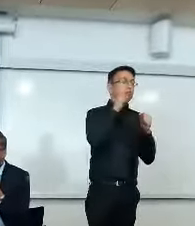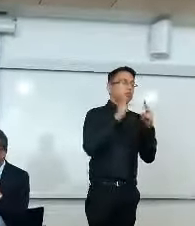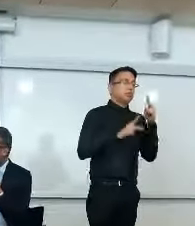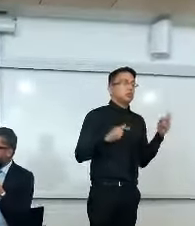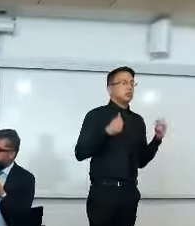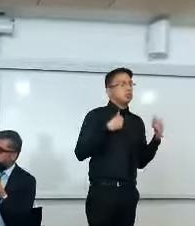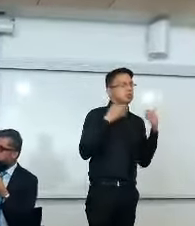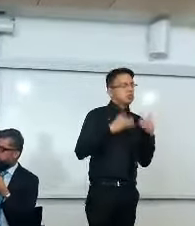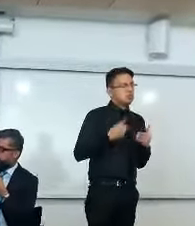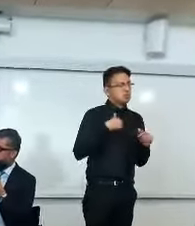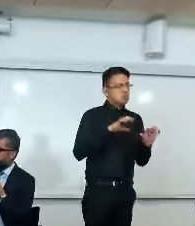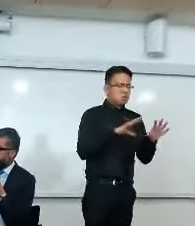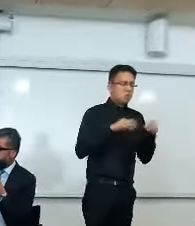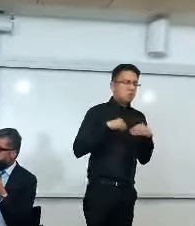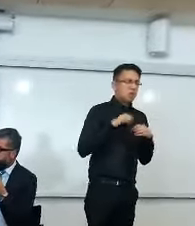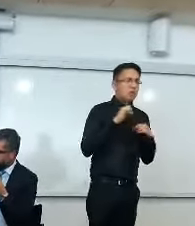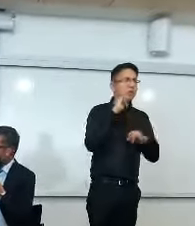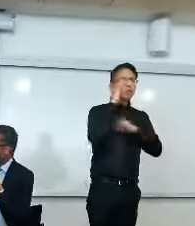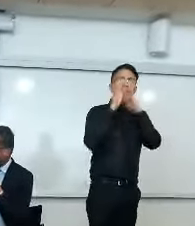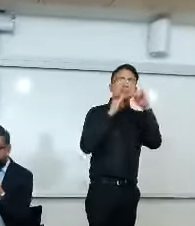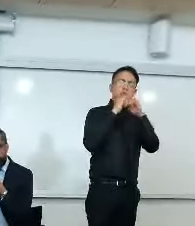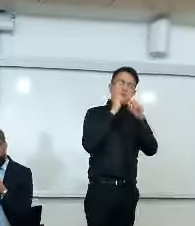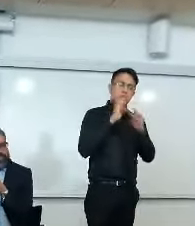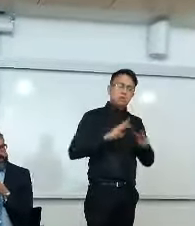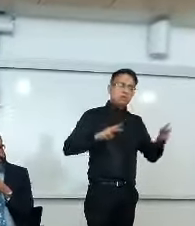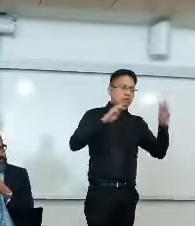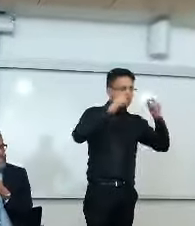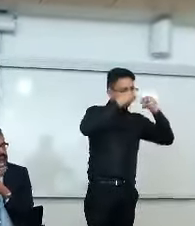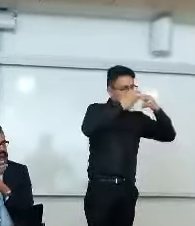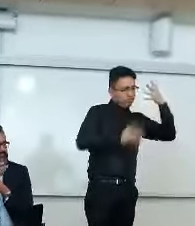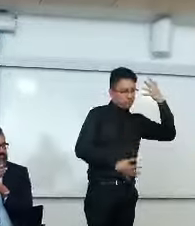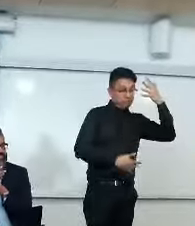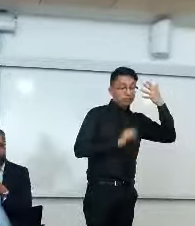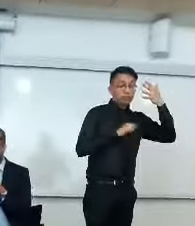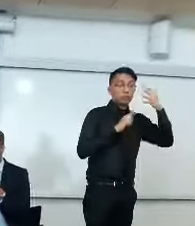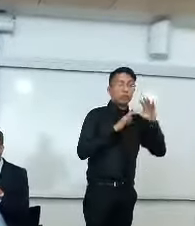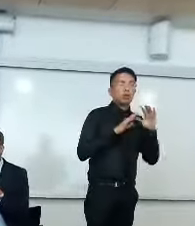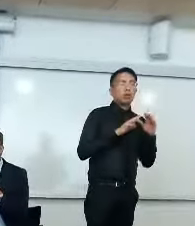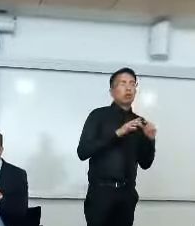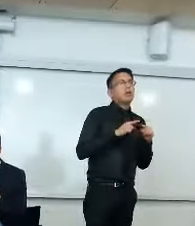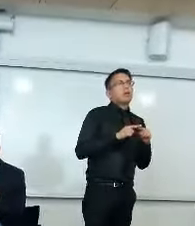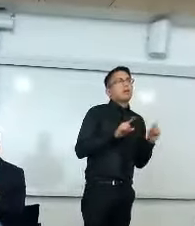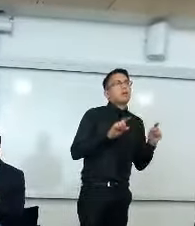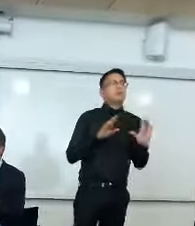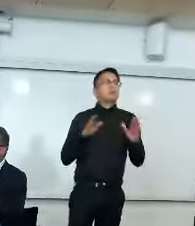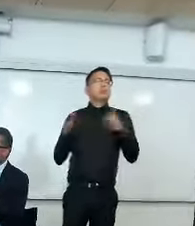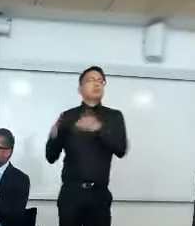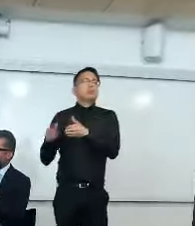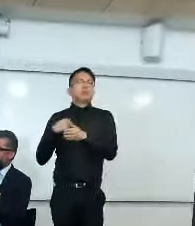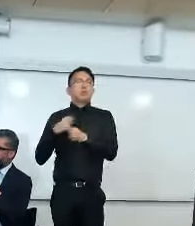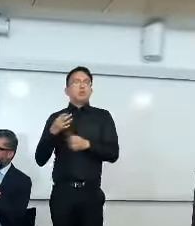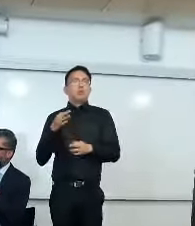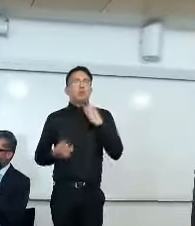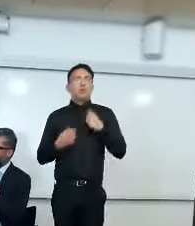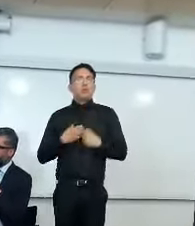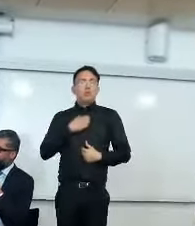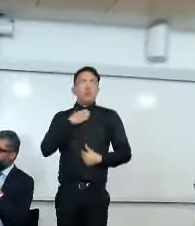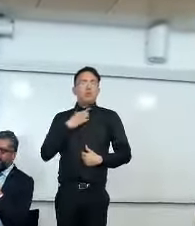y también las recomendaciones de la Comisión Interamericana de Derechos Humanos, etc. Y les podemos en la vida real, en el territorio, en México, sin amor de